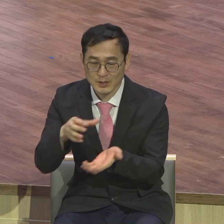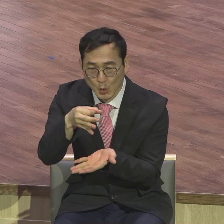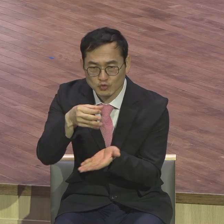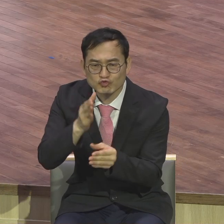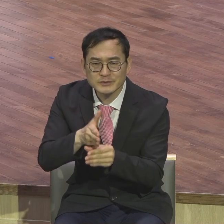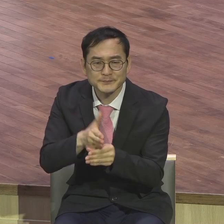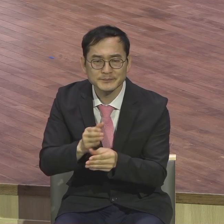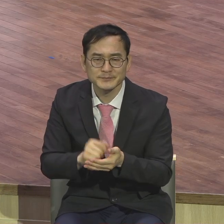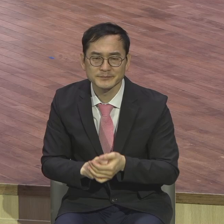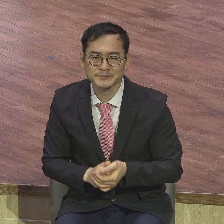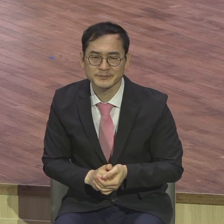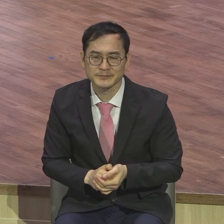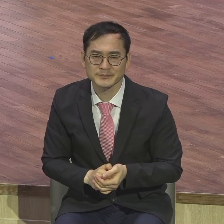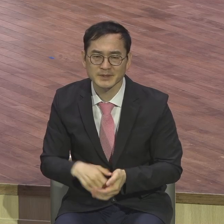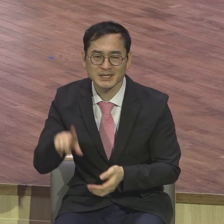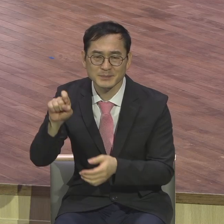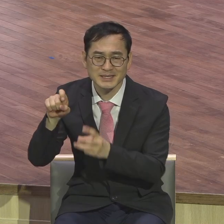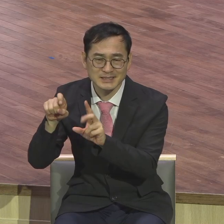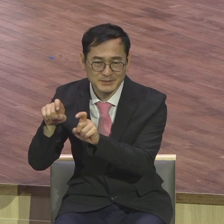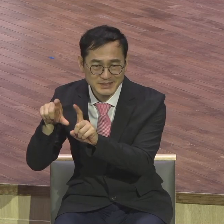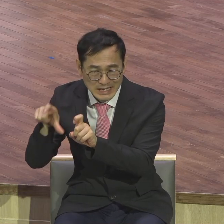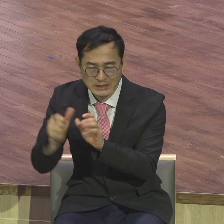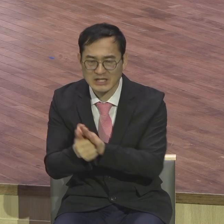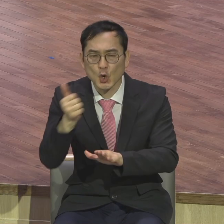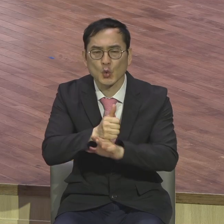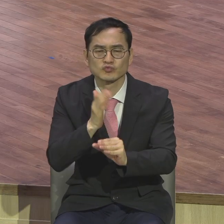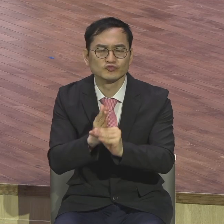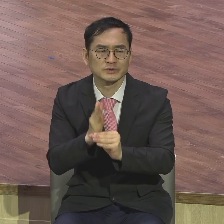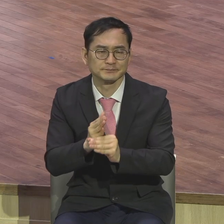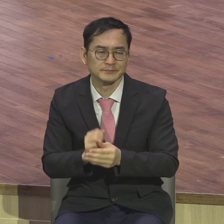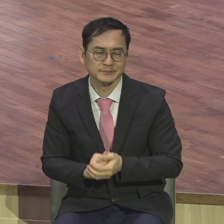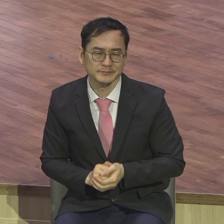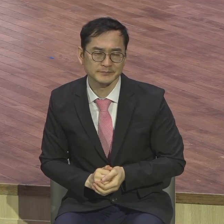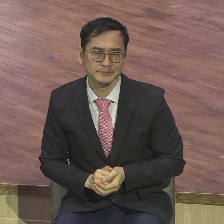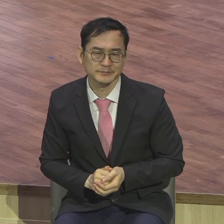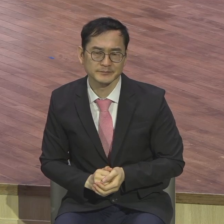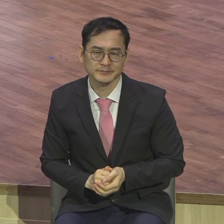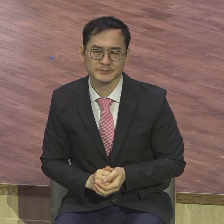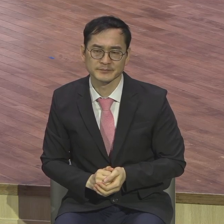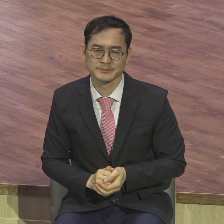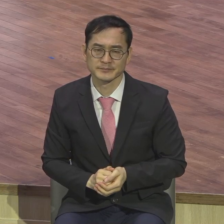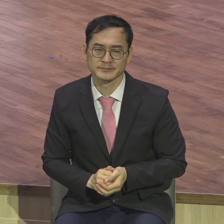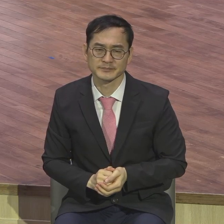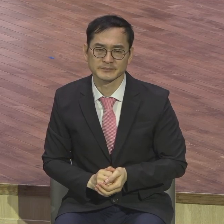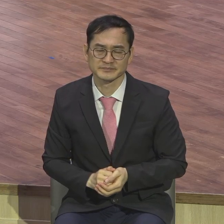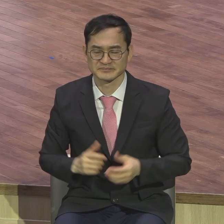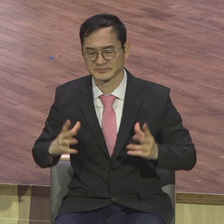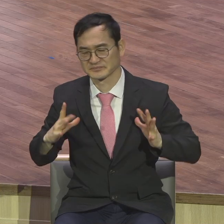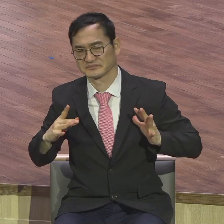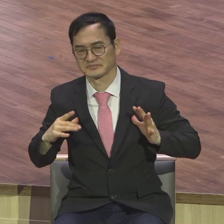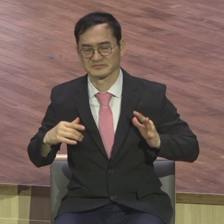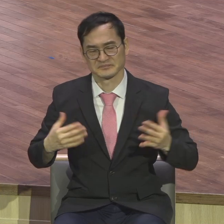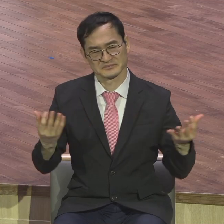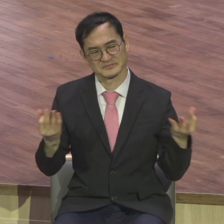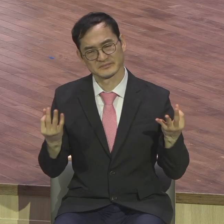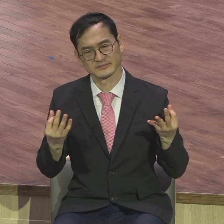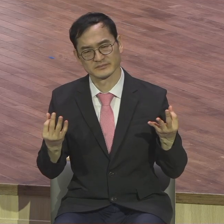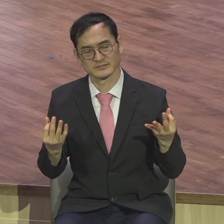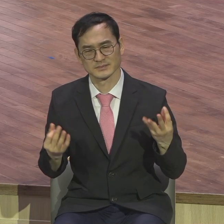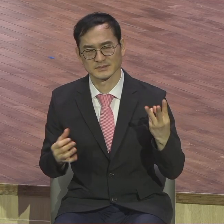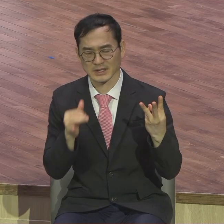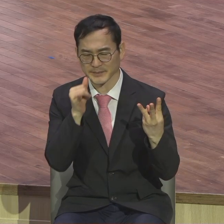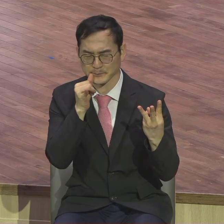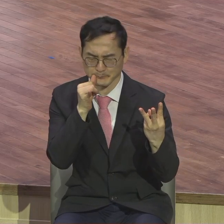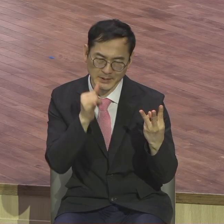벗어나 장세기 6장 내 성공 내 이름 내는 거 이게 못 벗어나